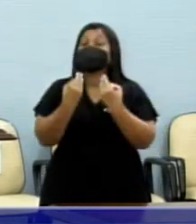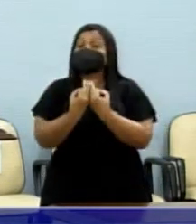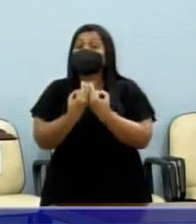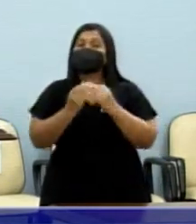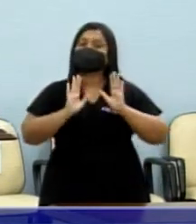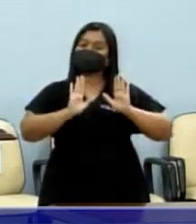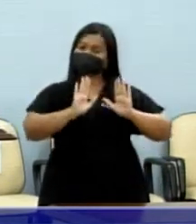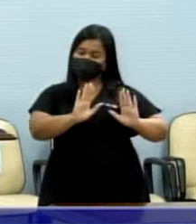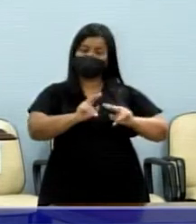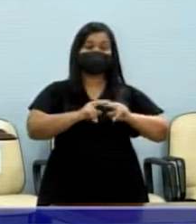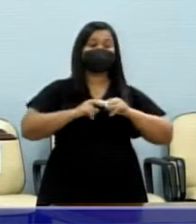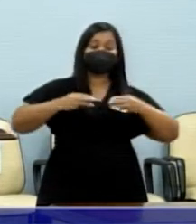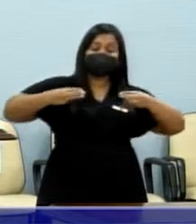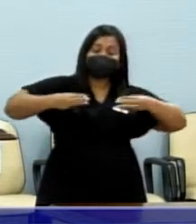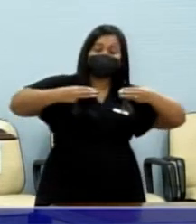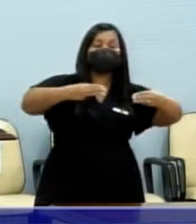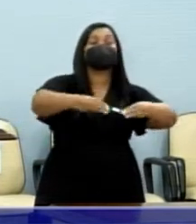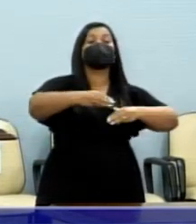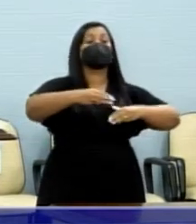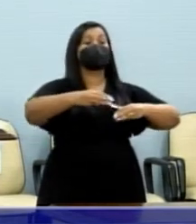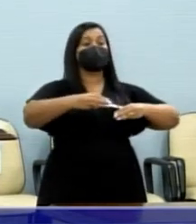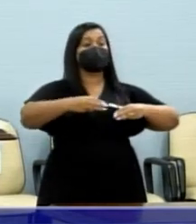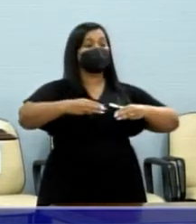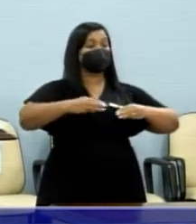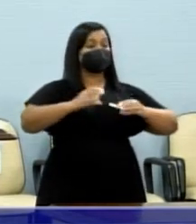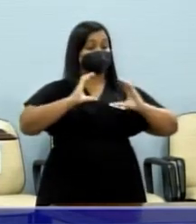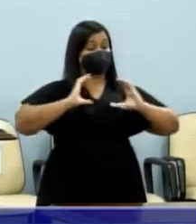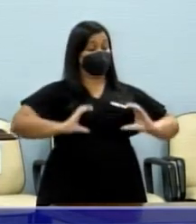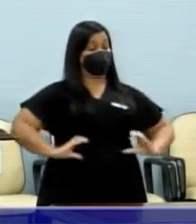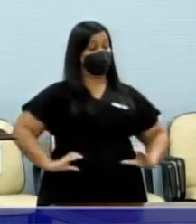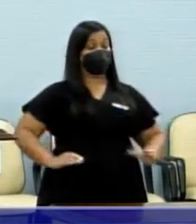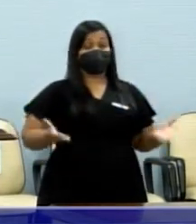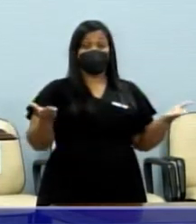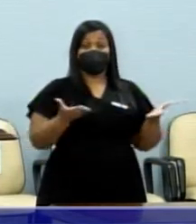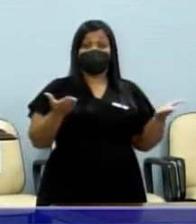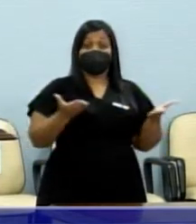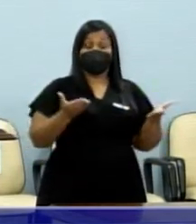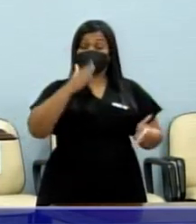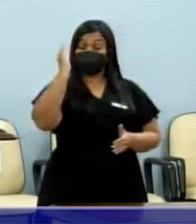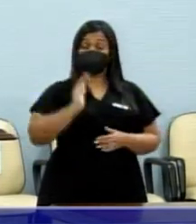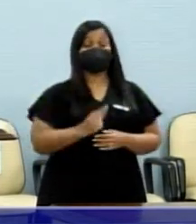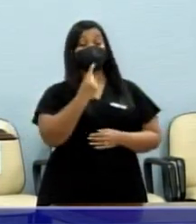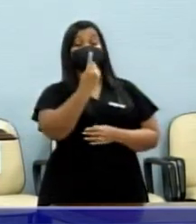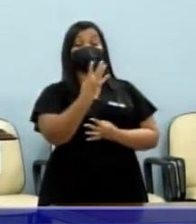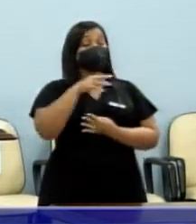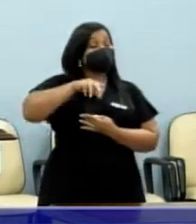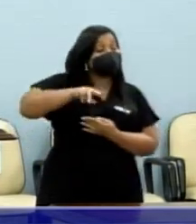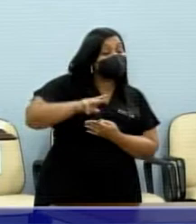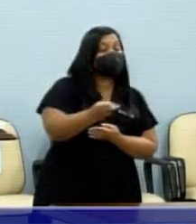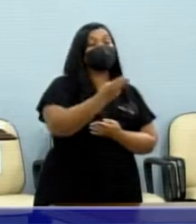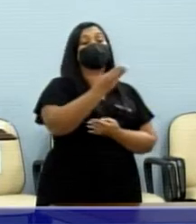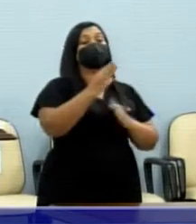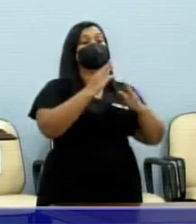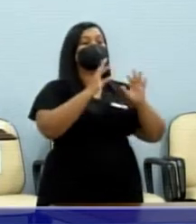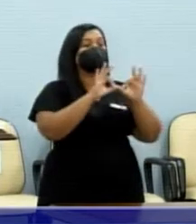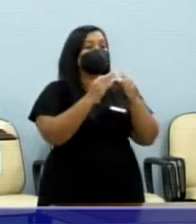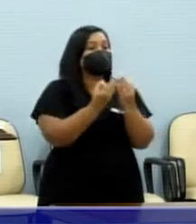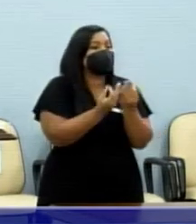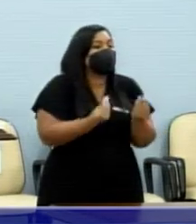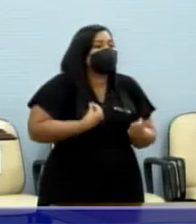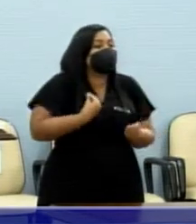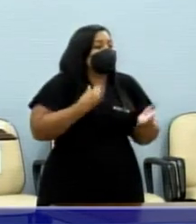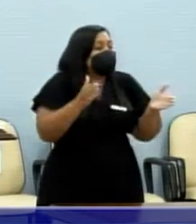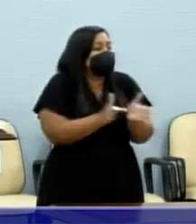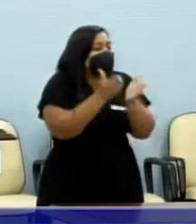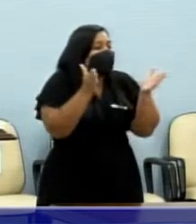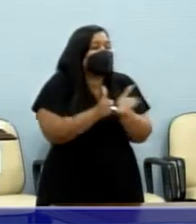Mas segundo o Ministério da Cidadania, hoje no Brasil, 14 milhões de famílias vivem em situação de pobreza. Isso